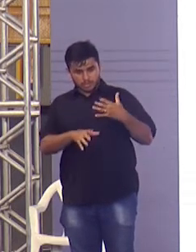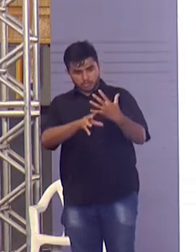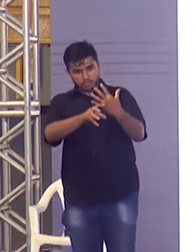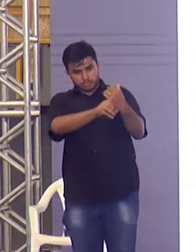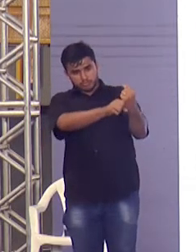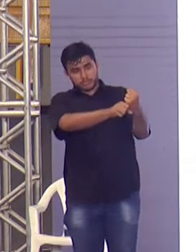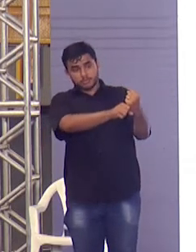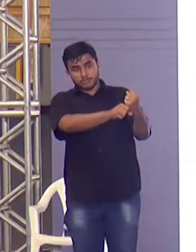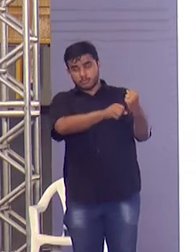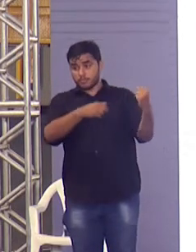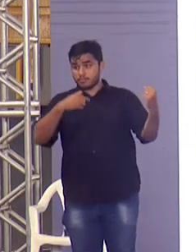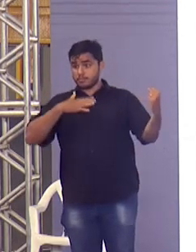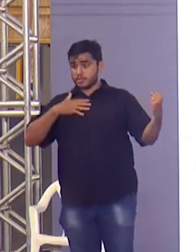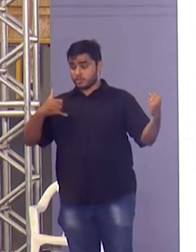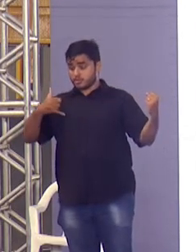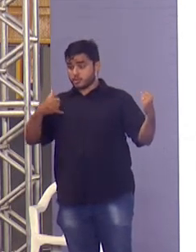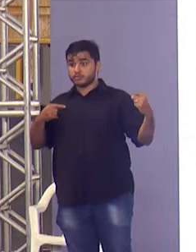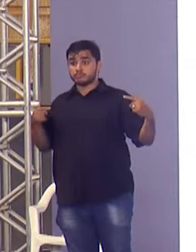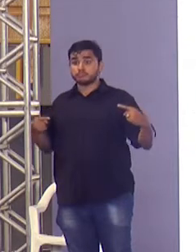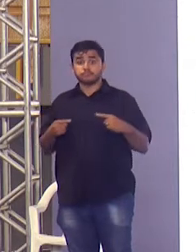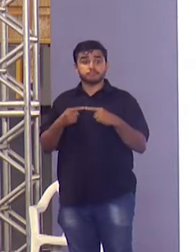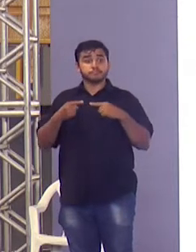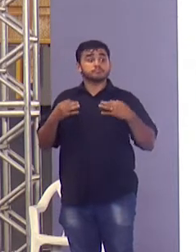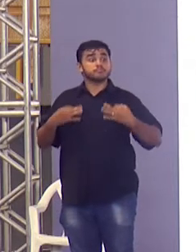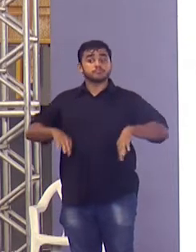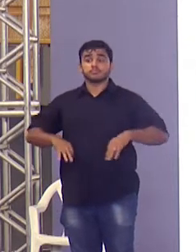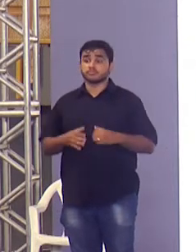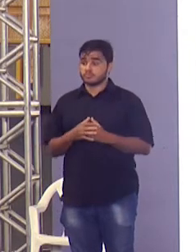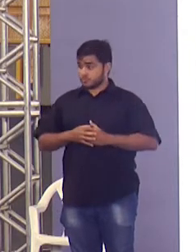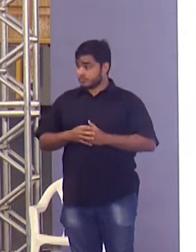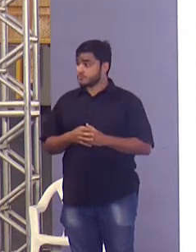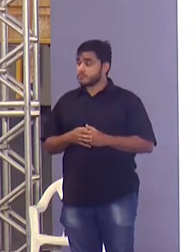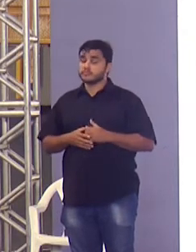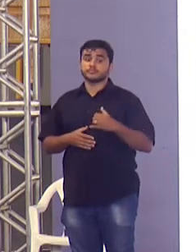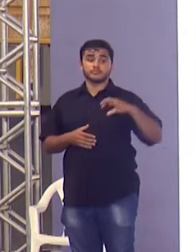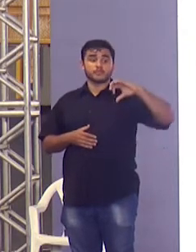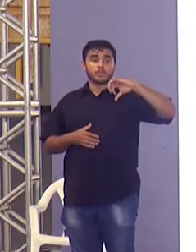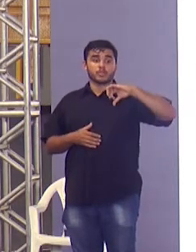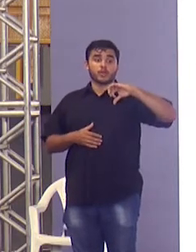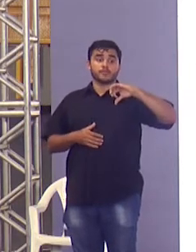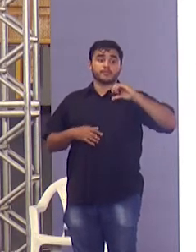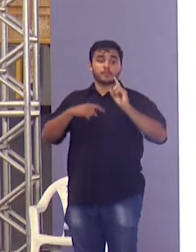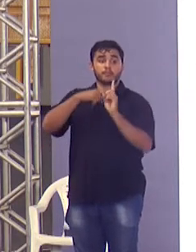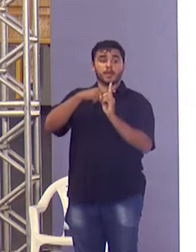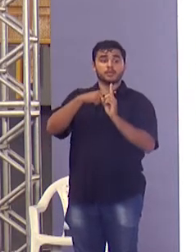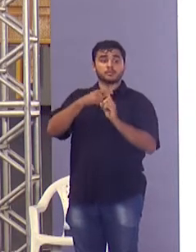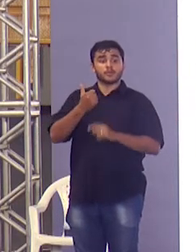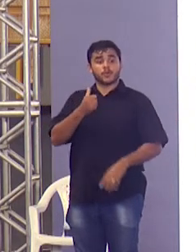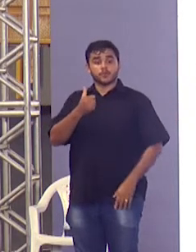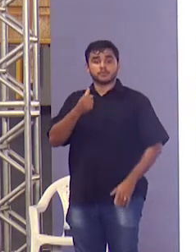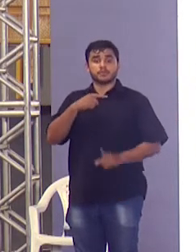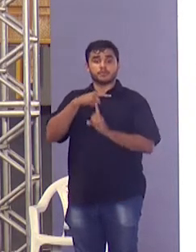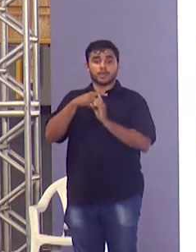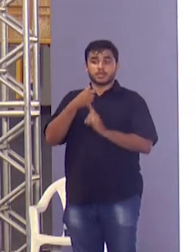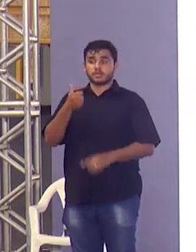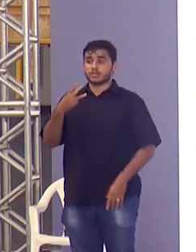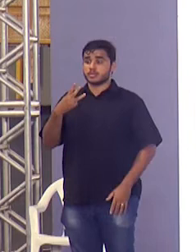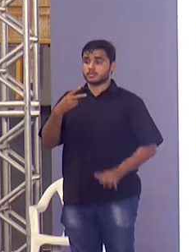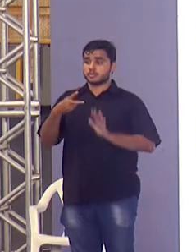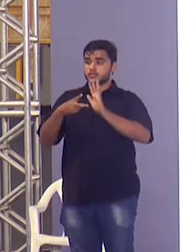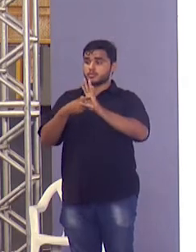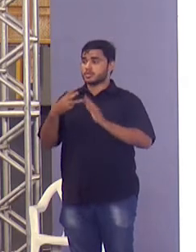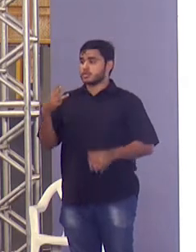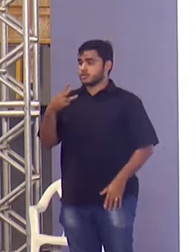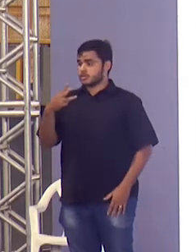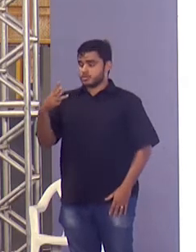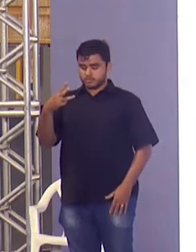pegar o 9, o 11 e o 13, somar 9 mais 11 mais 13 vai dar 33.